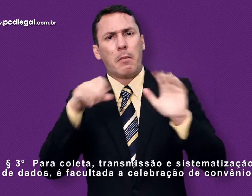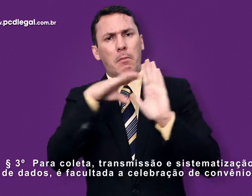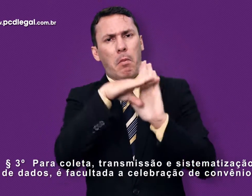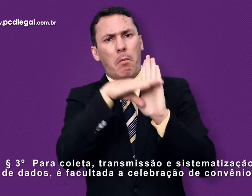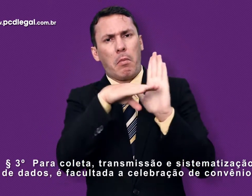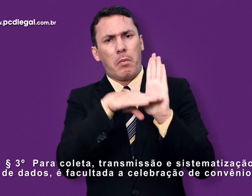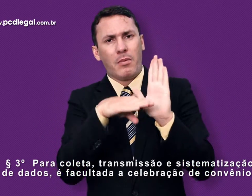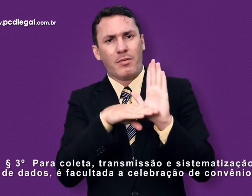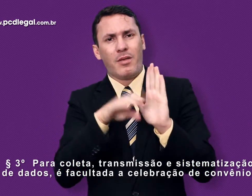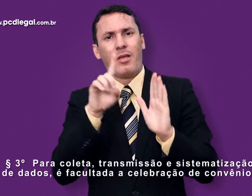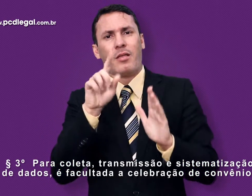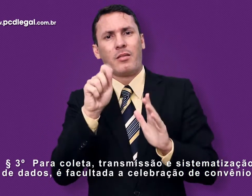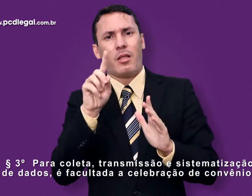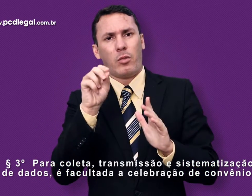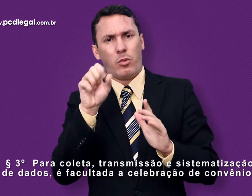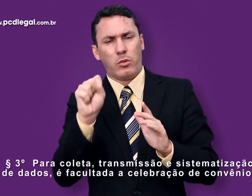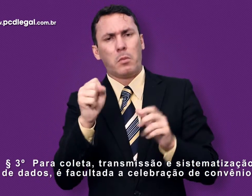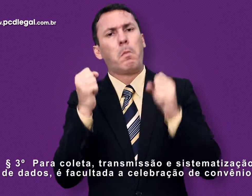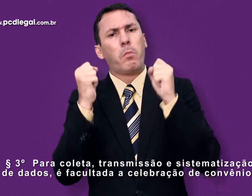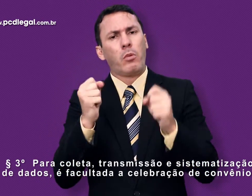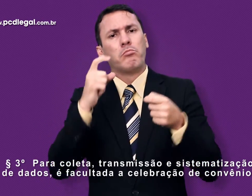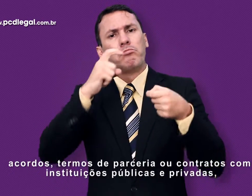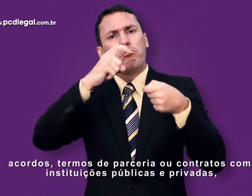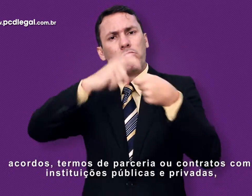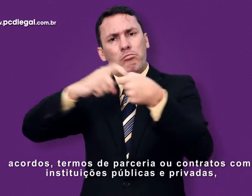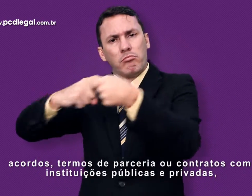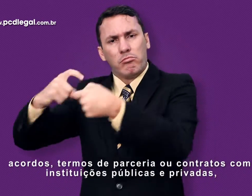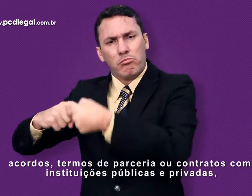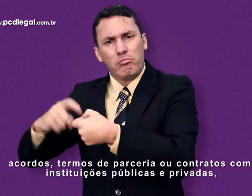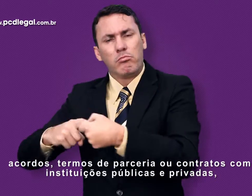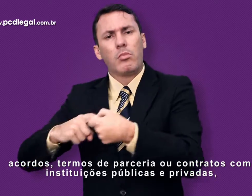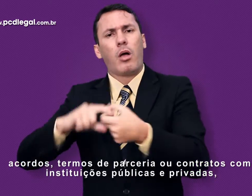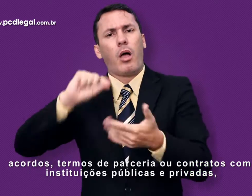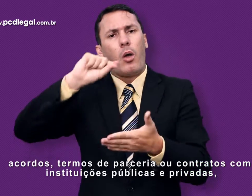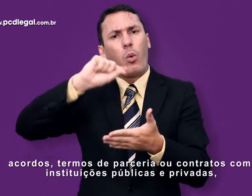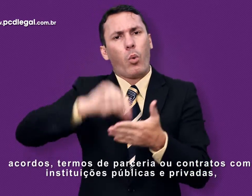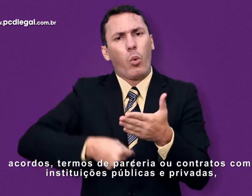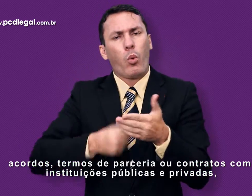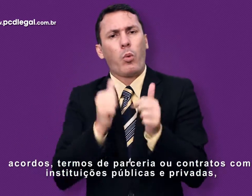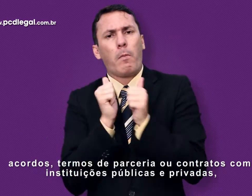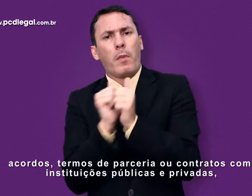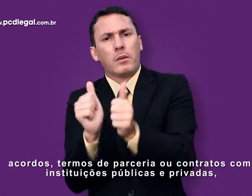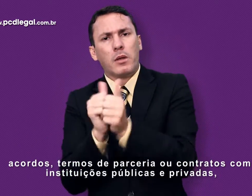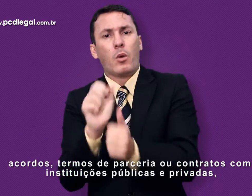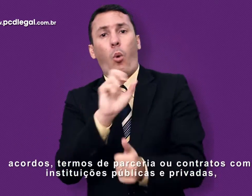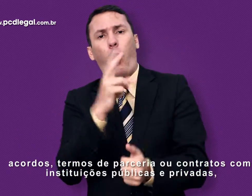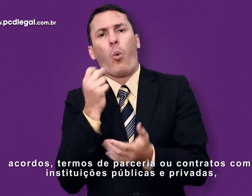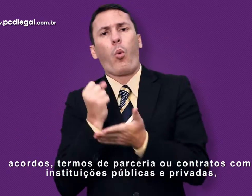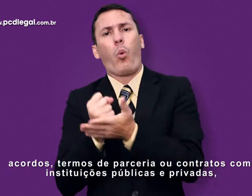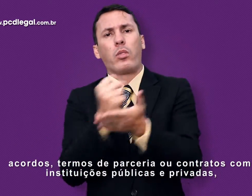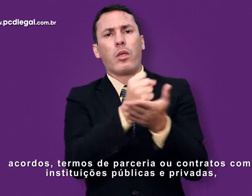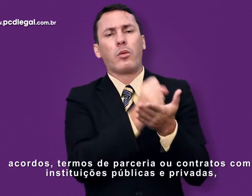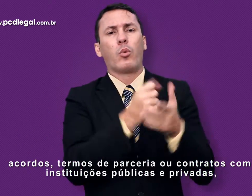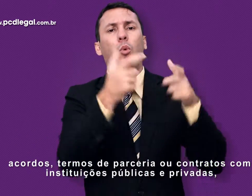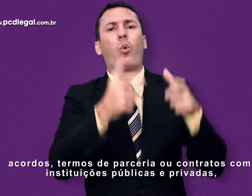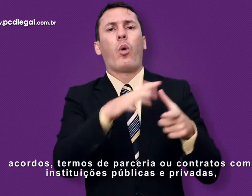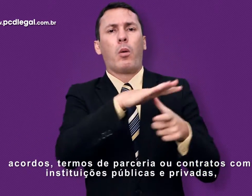é facultada a celebração de convênios, acordos, termos de parceria ou contratos com instituições públicas